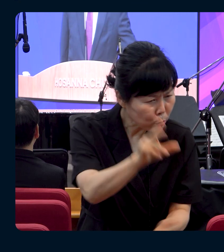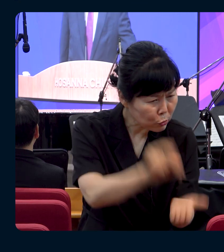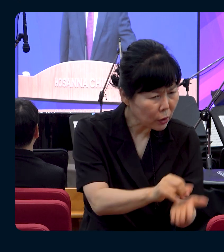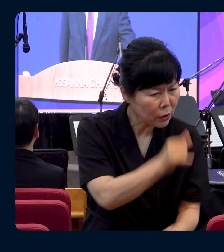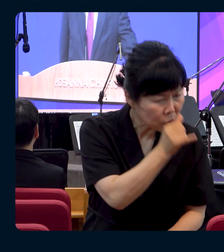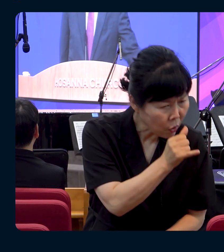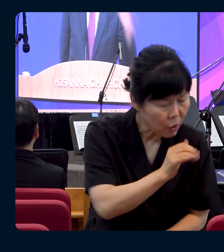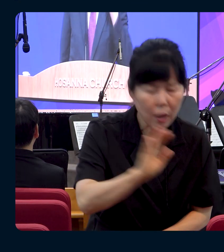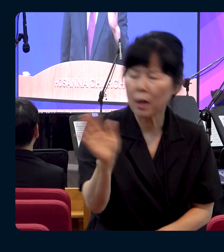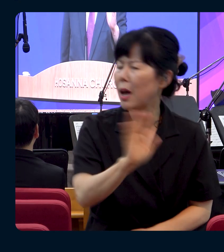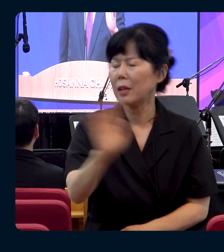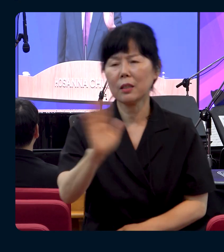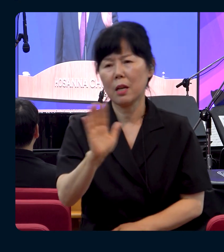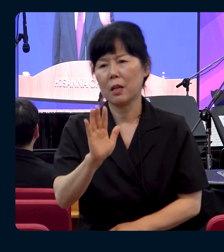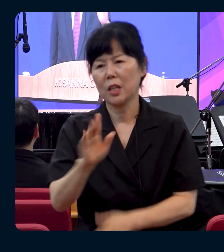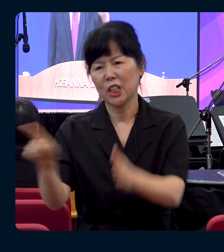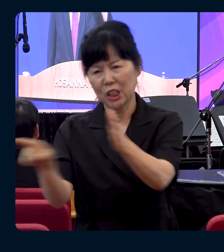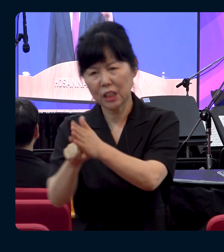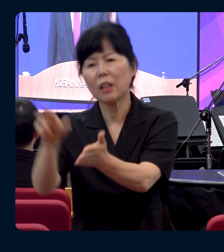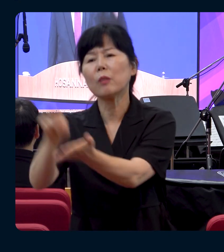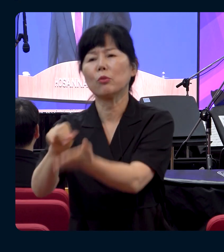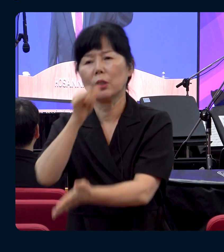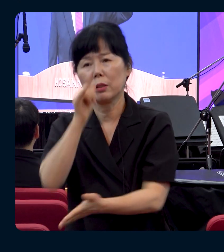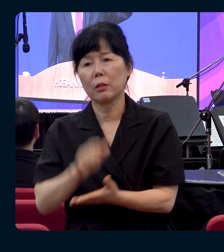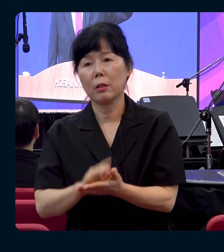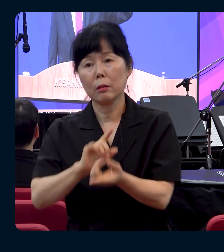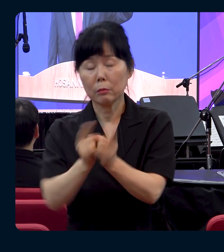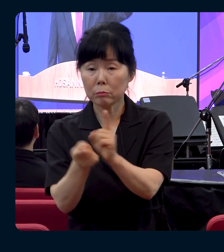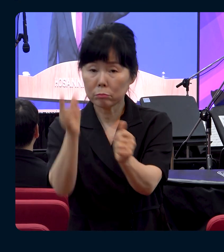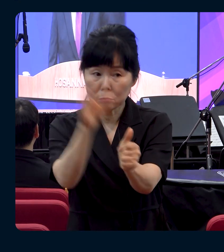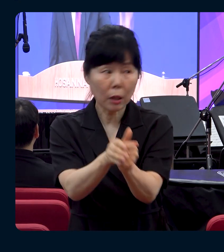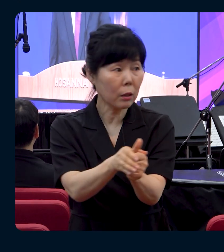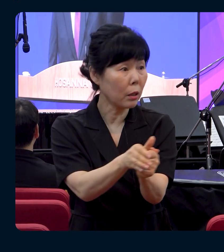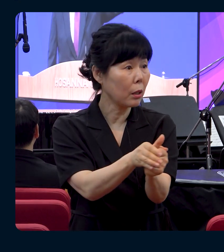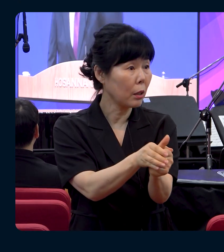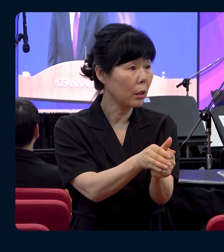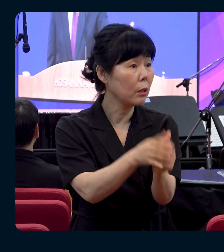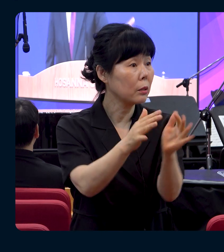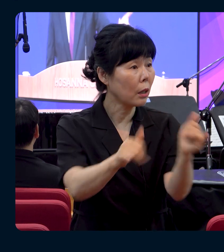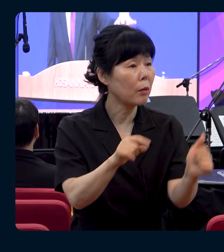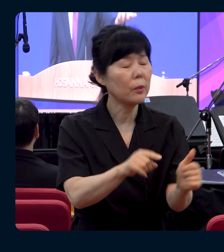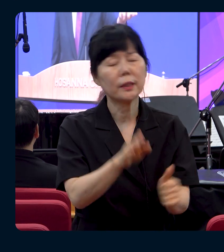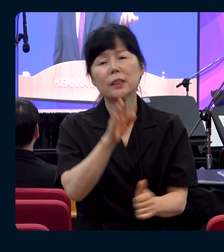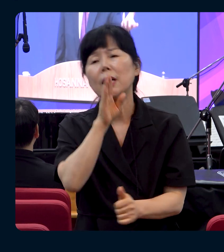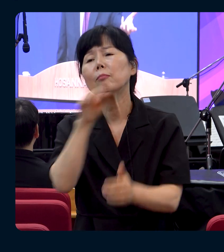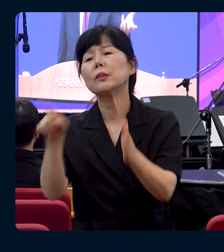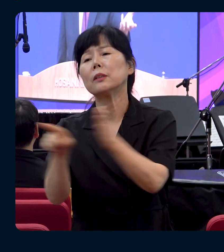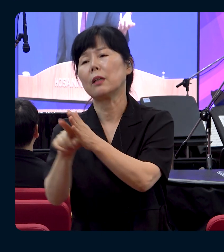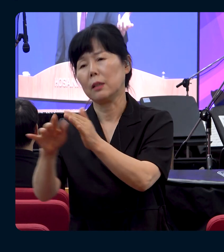문제라니까요. 그러니까 여러분, 위임할 수 있는 사람만이 참된 신앙인이에요.